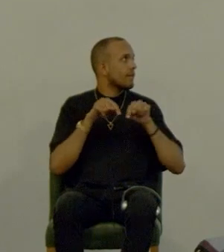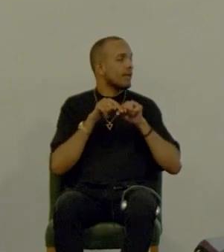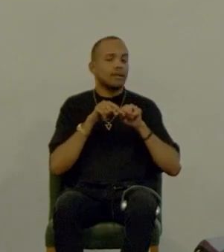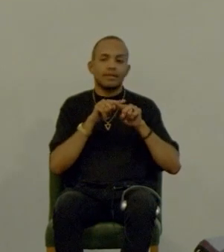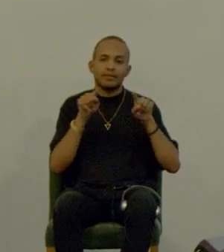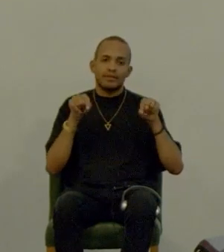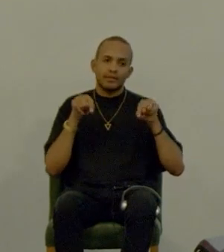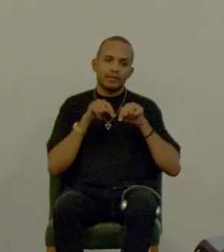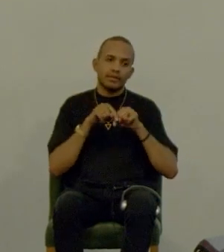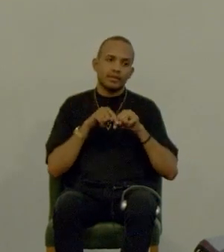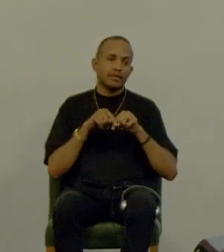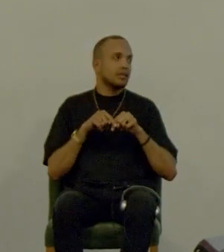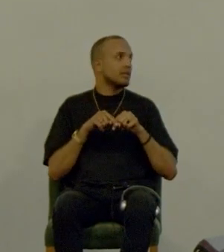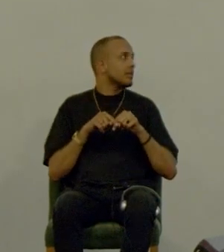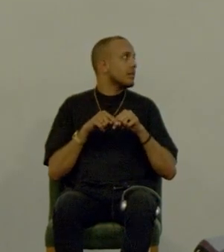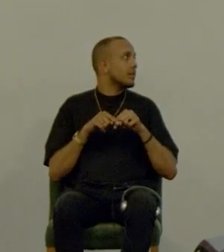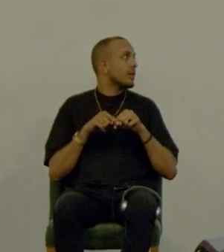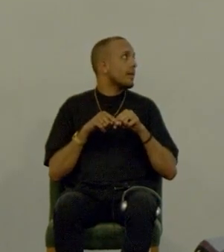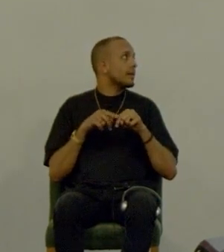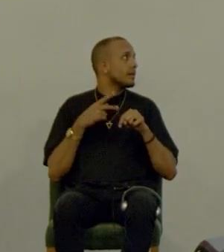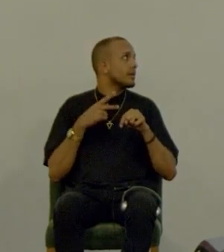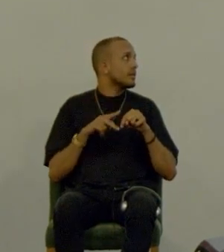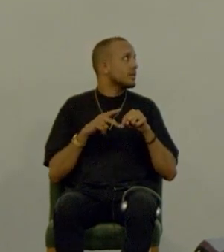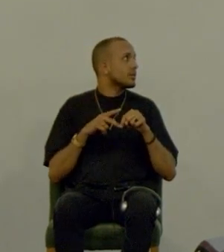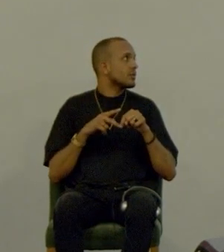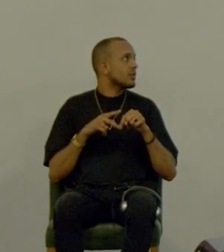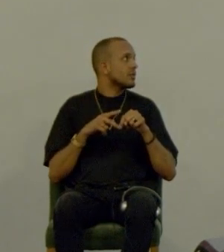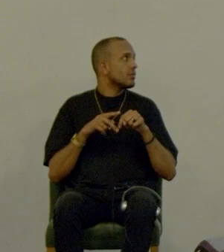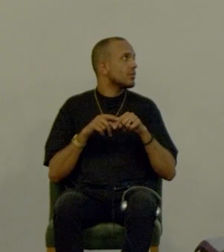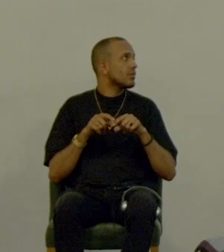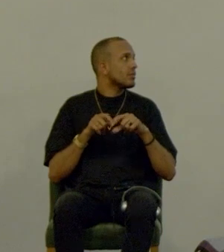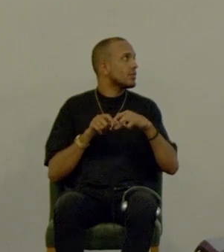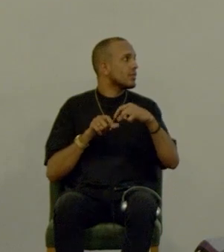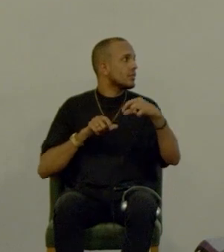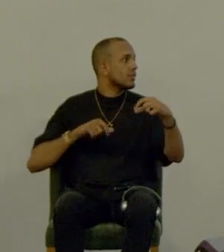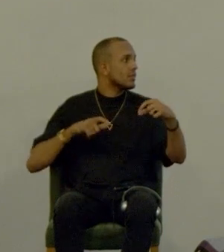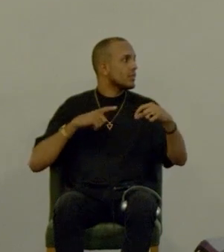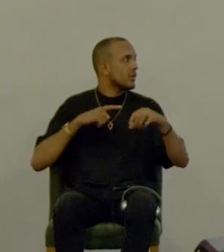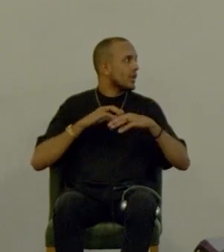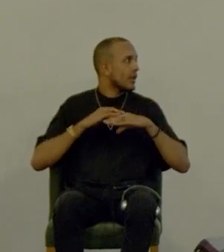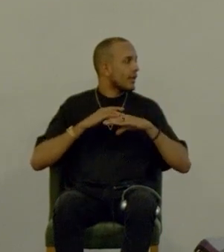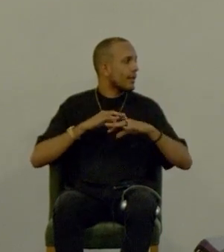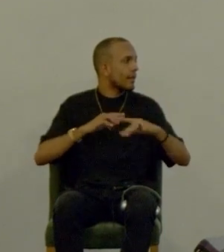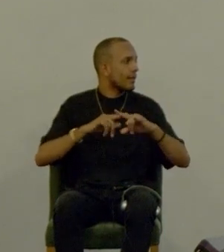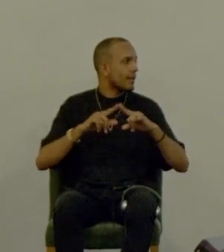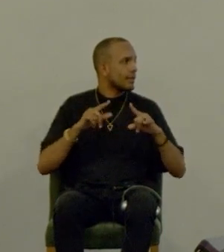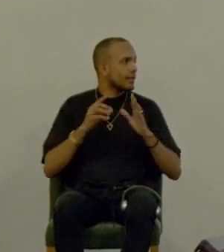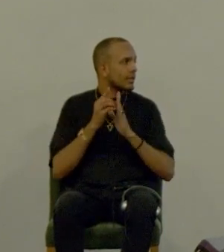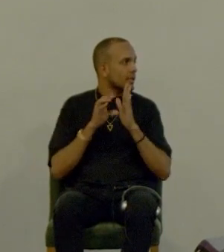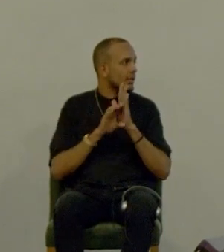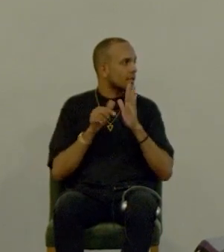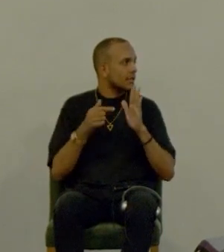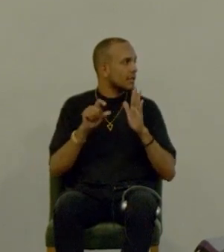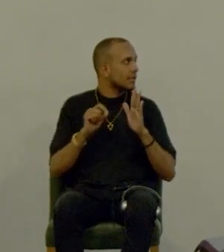concêntricas, né? Às vezes mais de uma vala. Isso aqui é uma estrada contemporânea. Hoje em dia, coberto por capim, mas até os anos 70 coberto